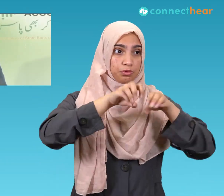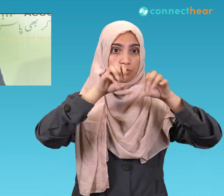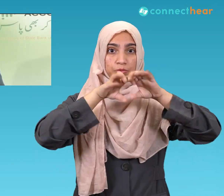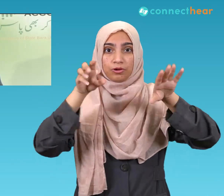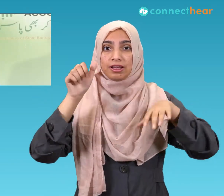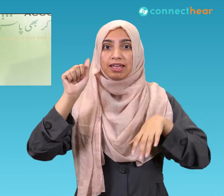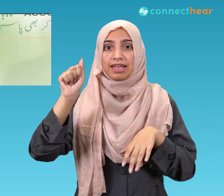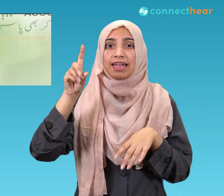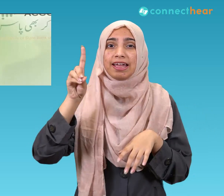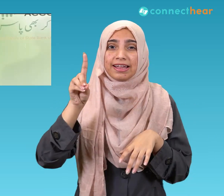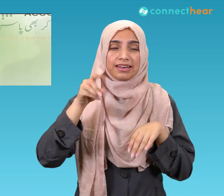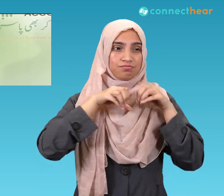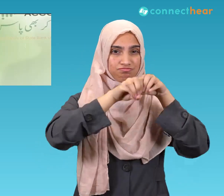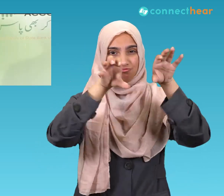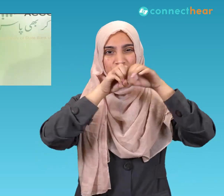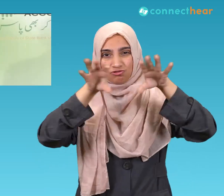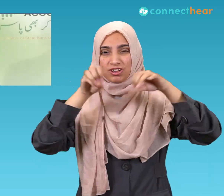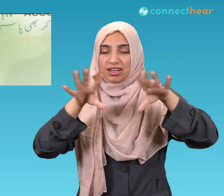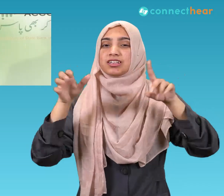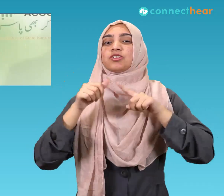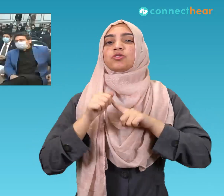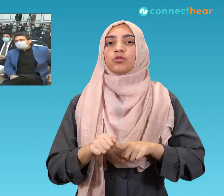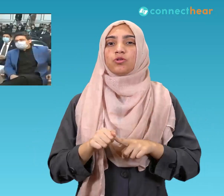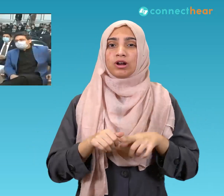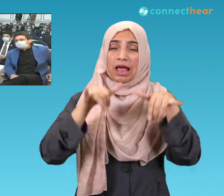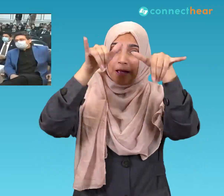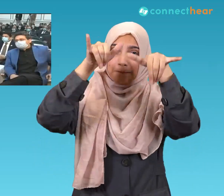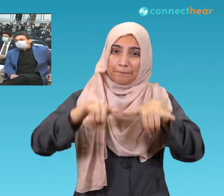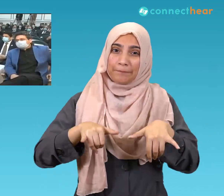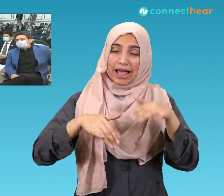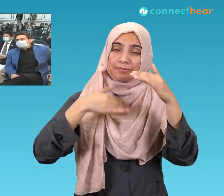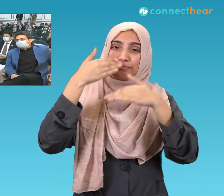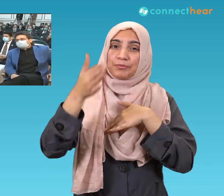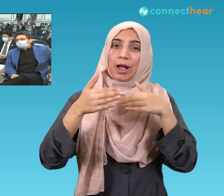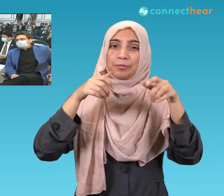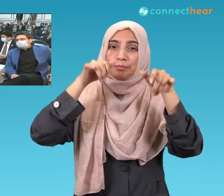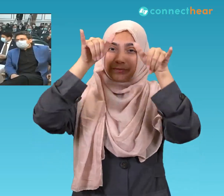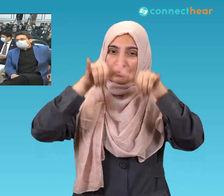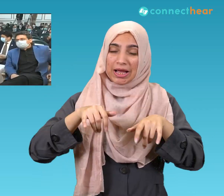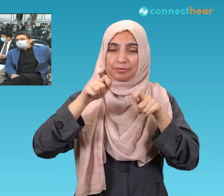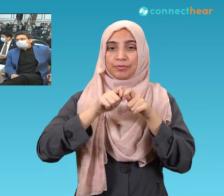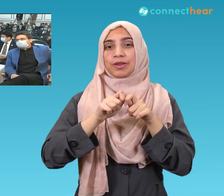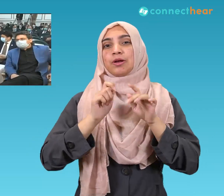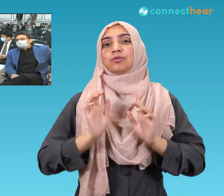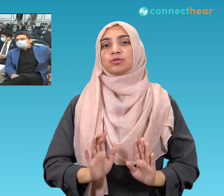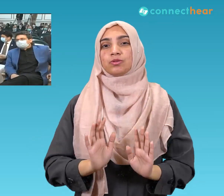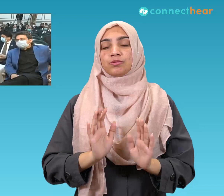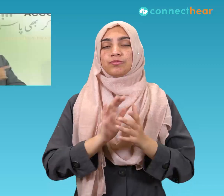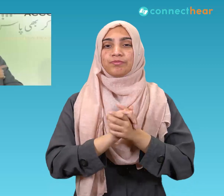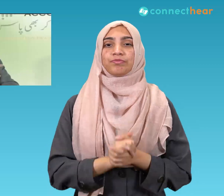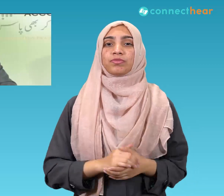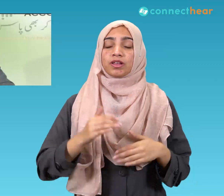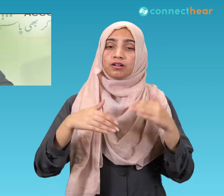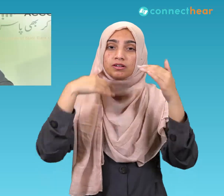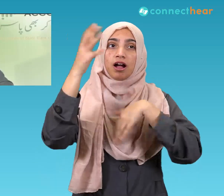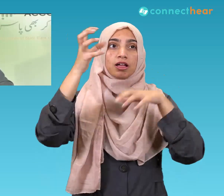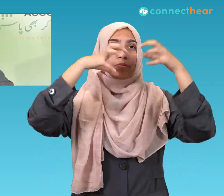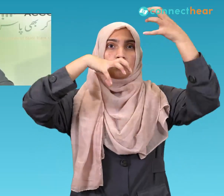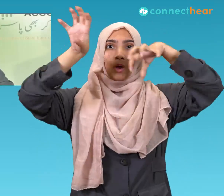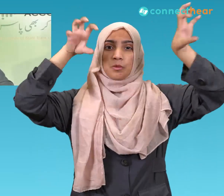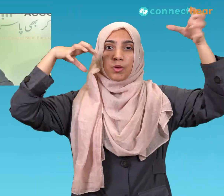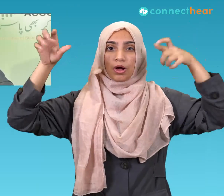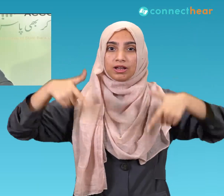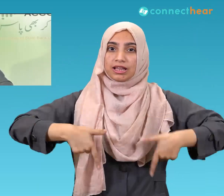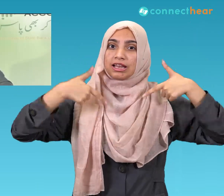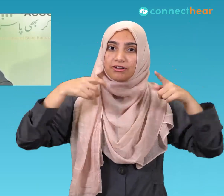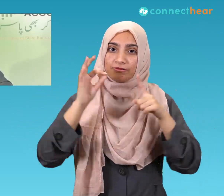ایک پلان قسم کی فوکسڈ ایڈورٹائزنگ کیمپین کریں گے اوورسیز پاکستانیز میں, اتنی تیزی سے یا آپ کے